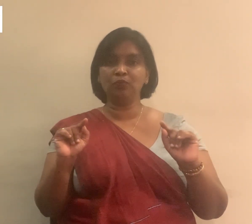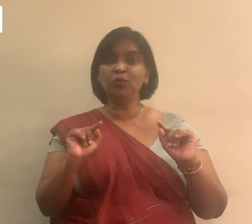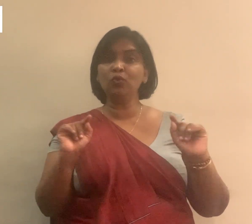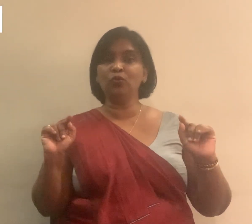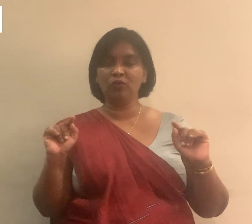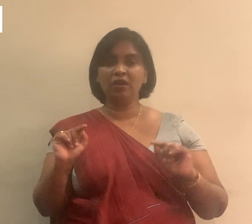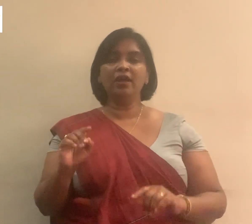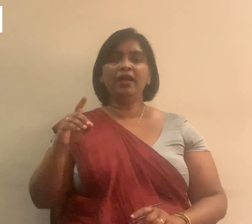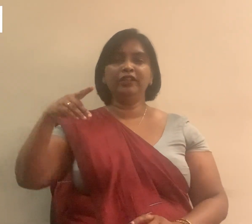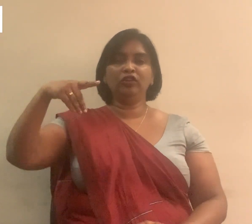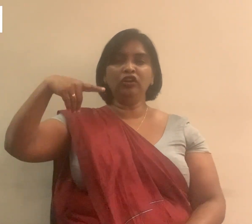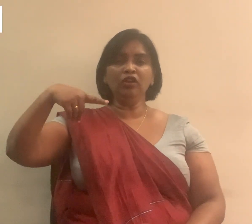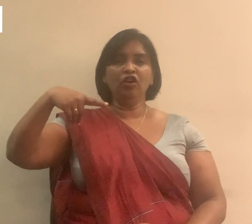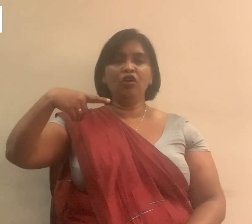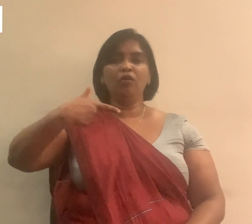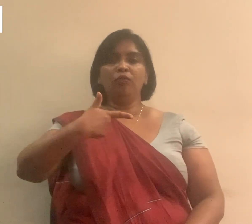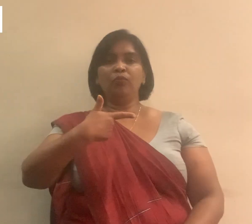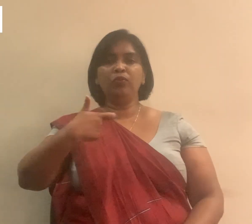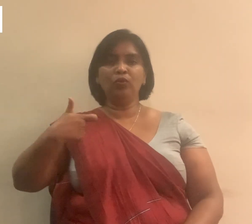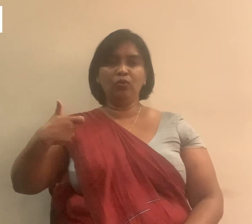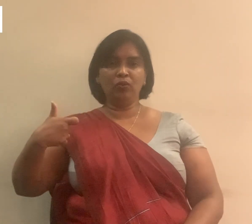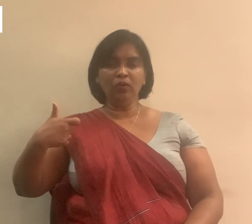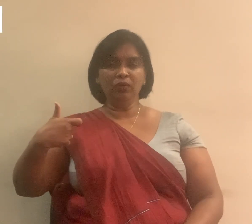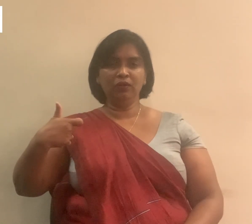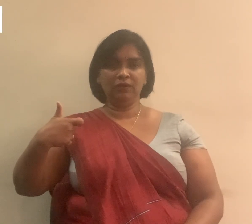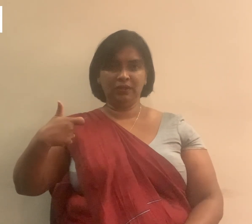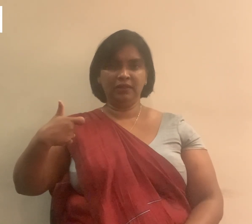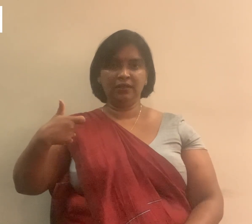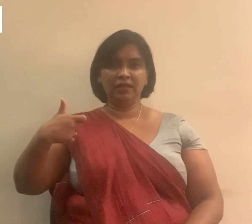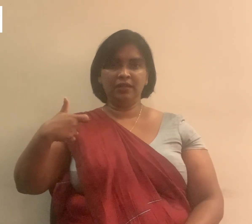පූ. එතකොට පූ. හරි?